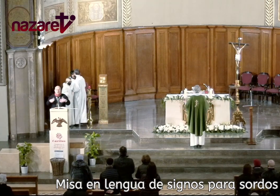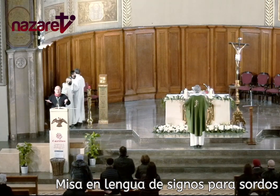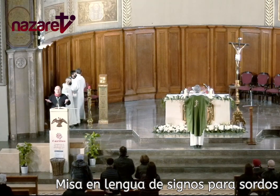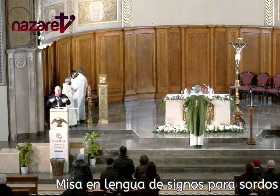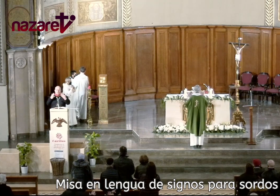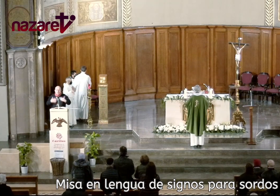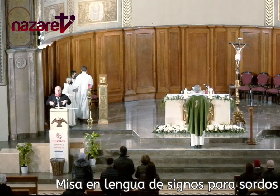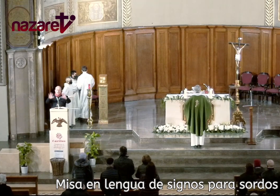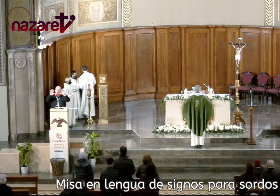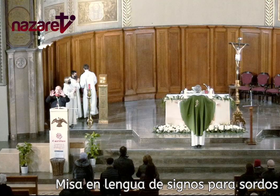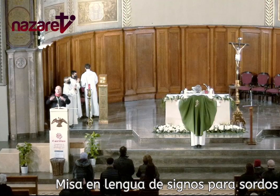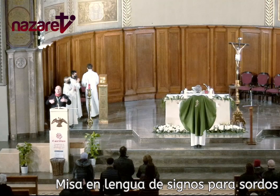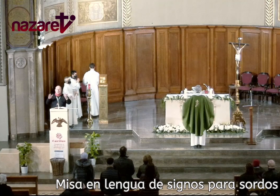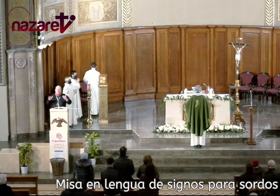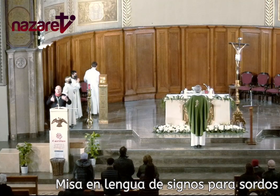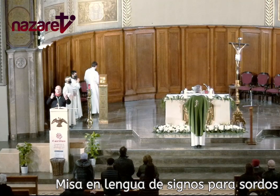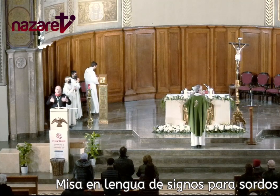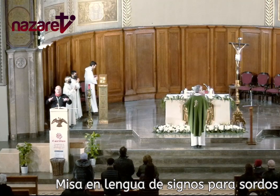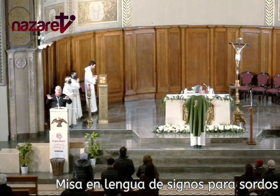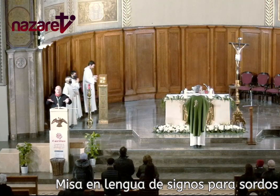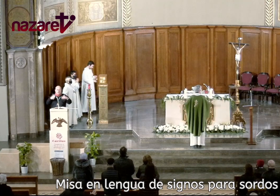y al verlo